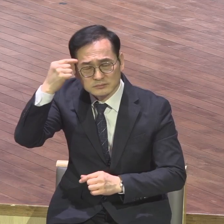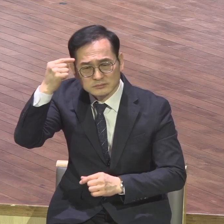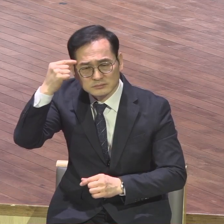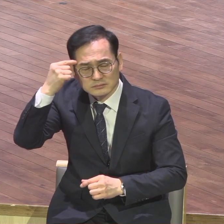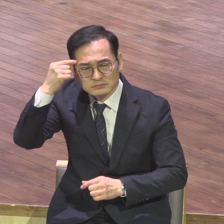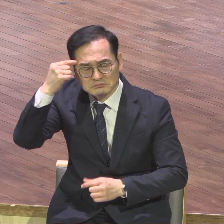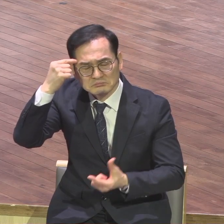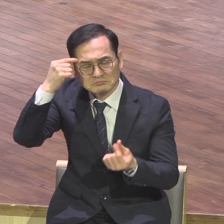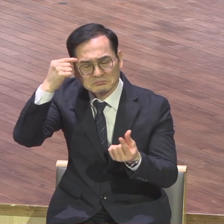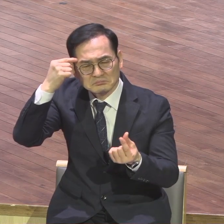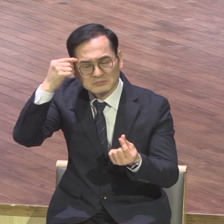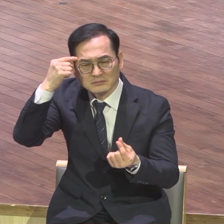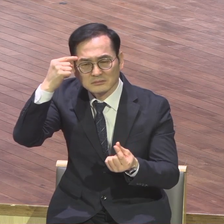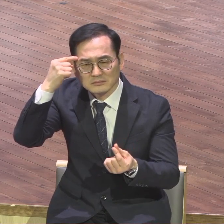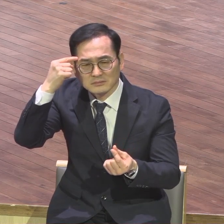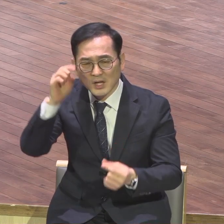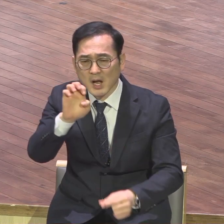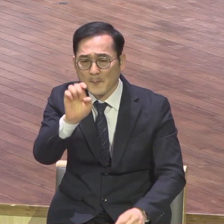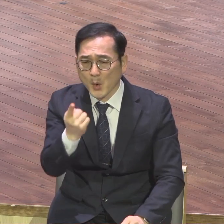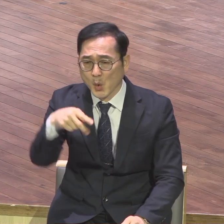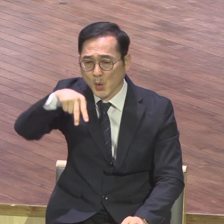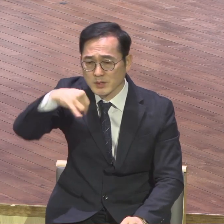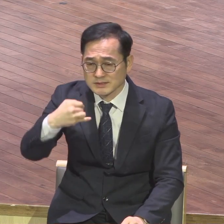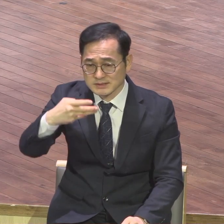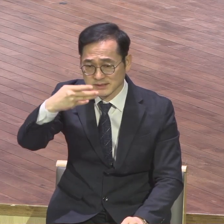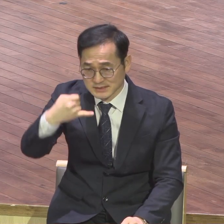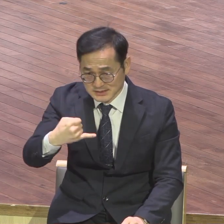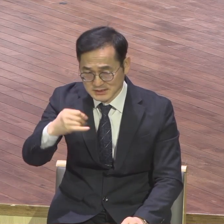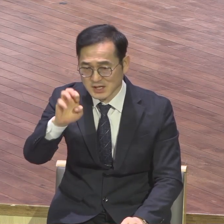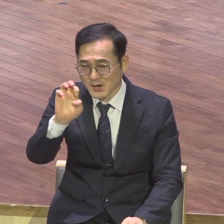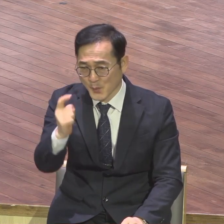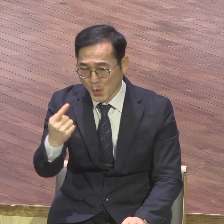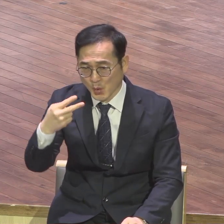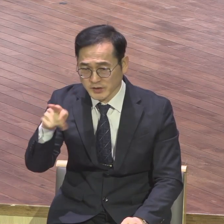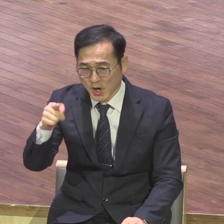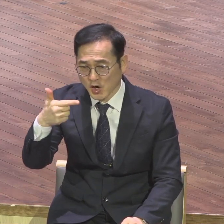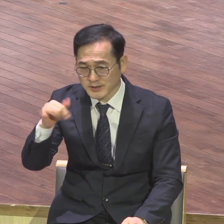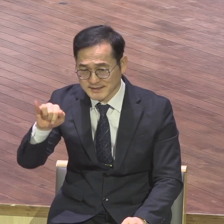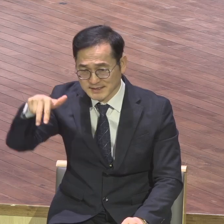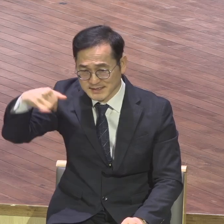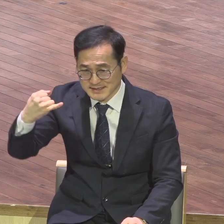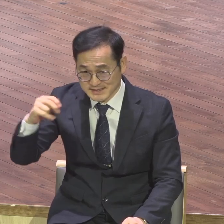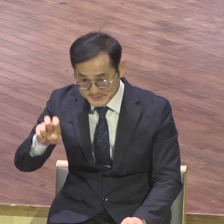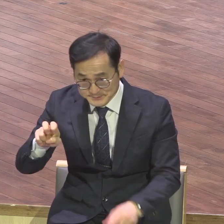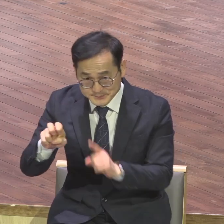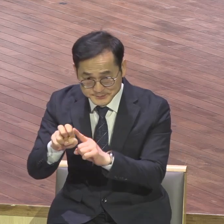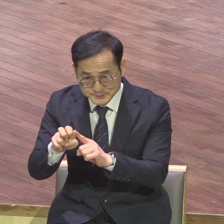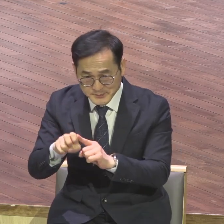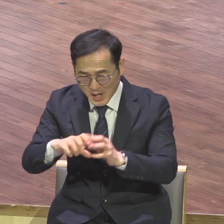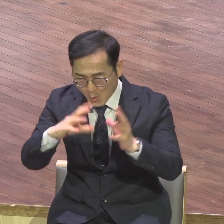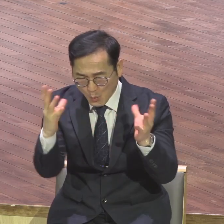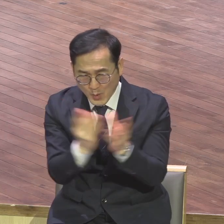포스트 모더니즘, 이걸 쉽게 설명을 하면 절대적인 것은 세상에 없다.